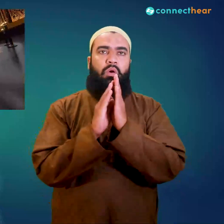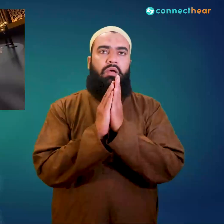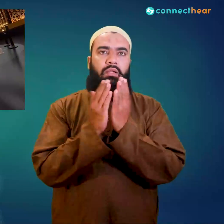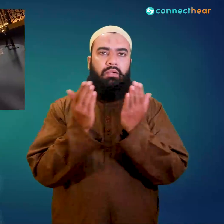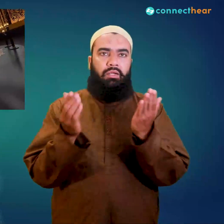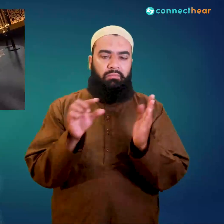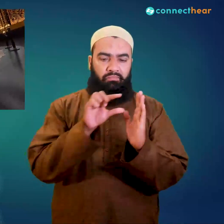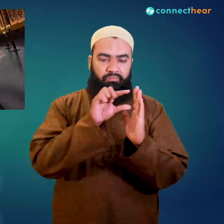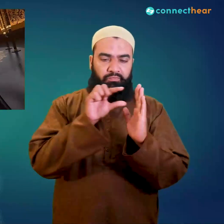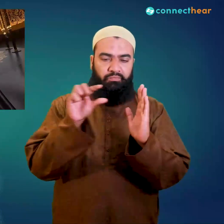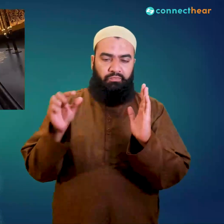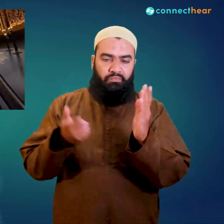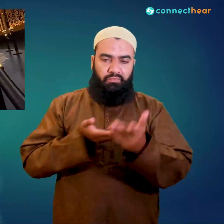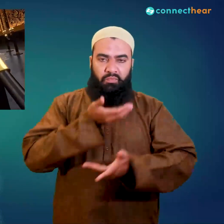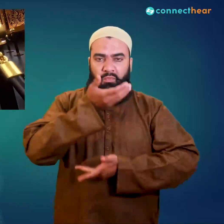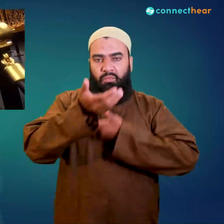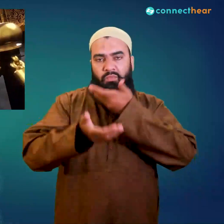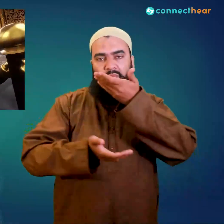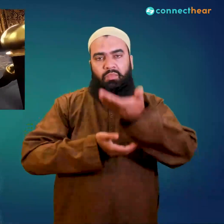افلا